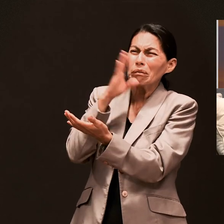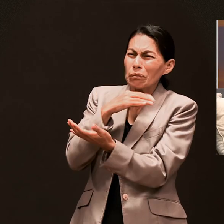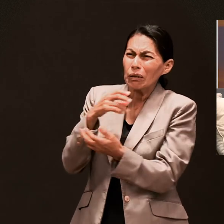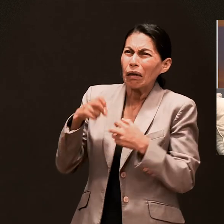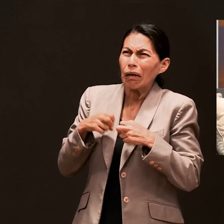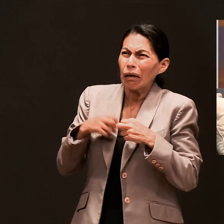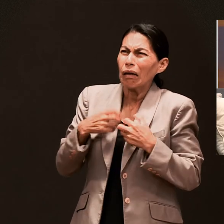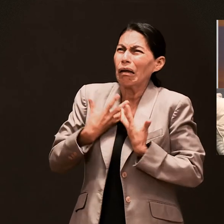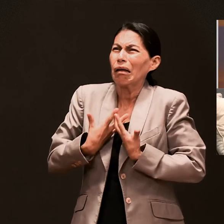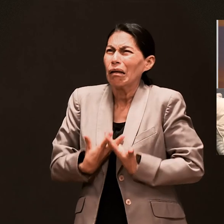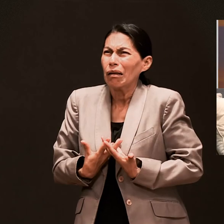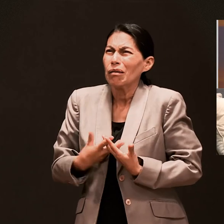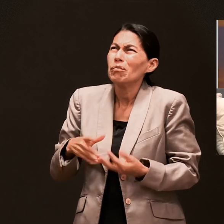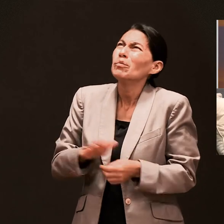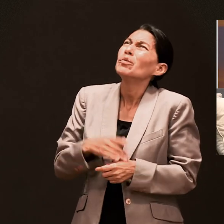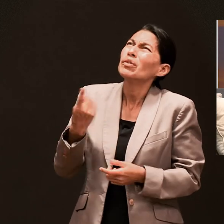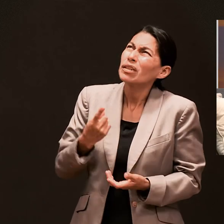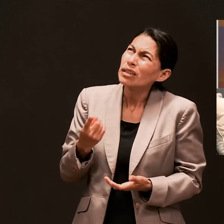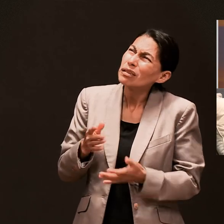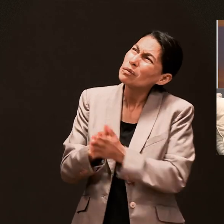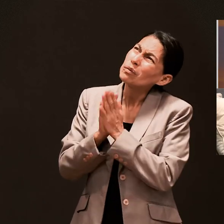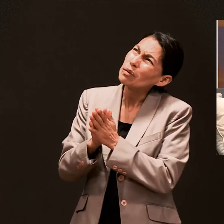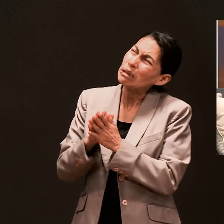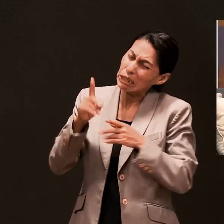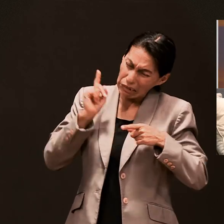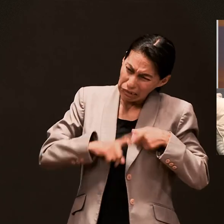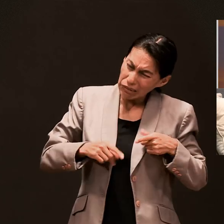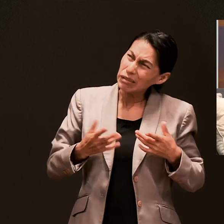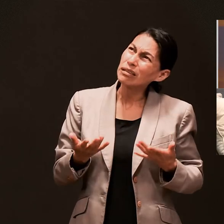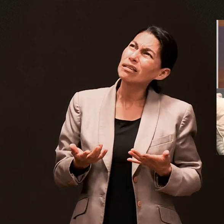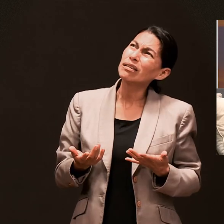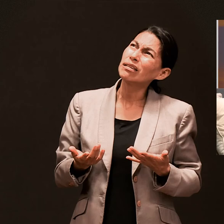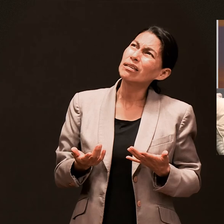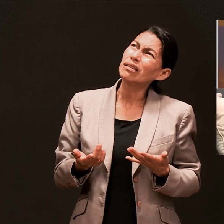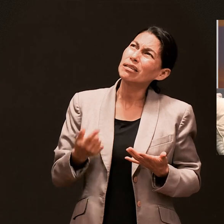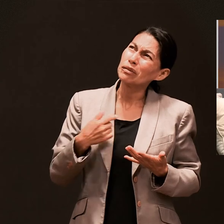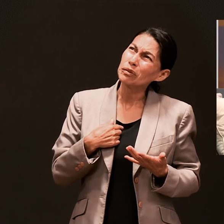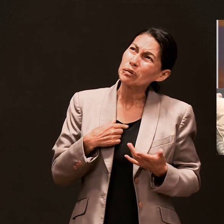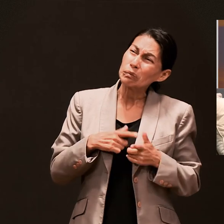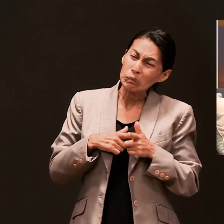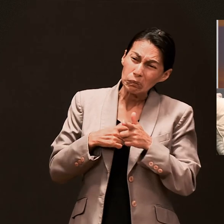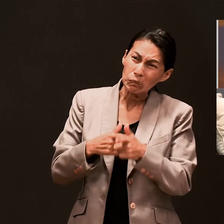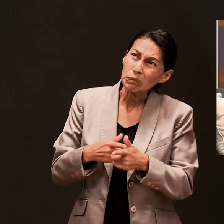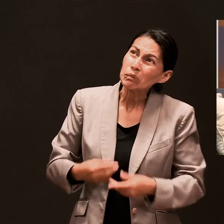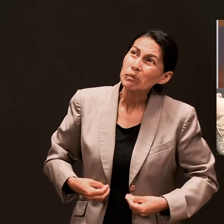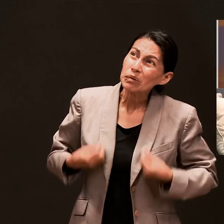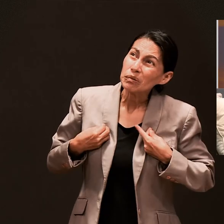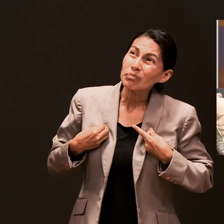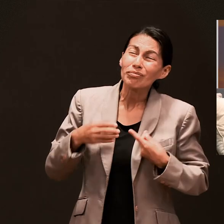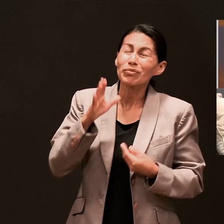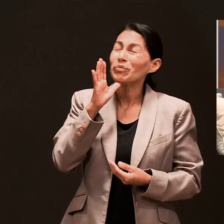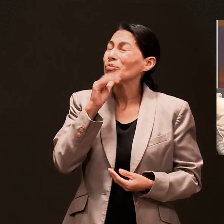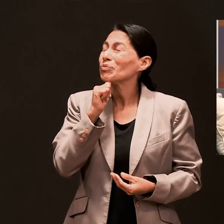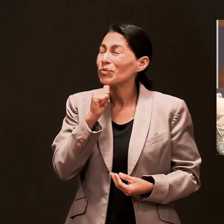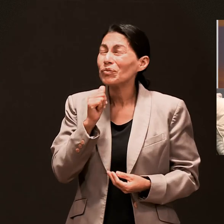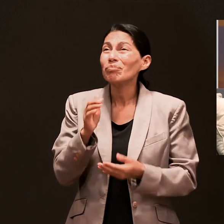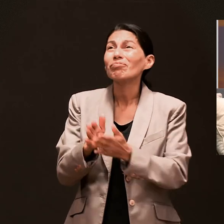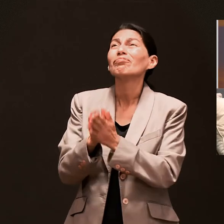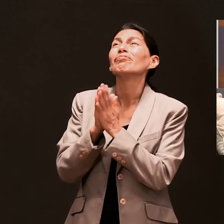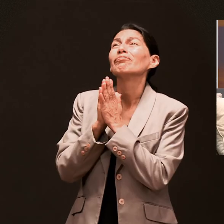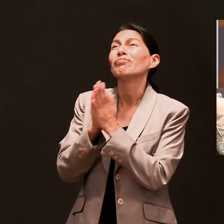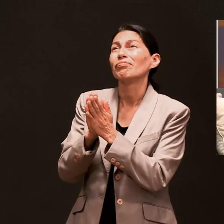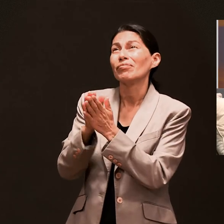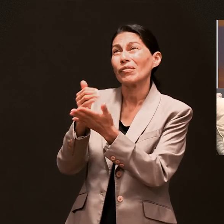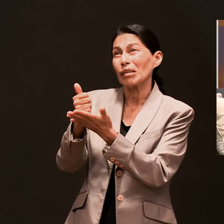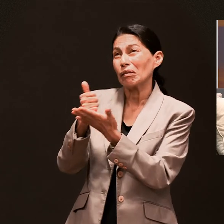así porque o sea Quítame esta angustia señor no no no puedo vivir así